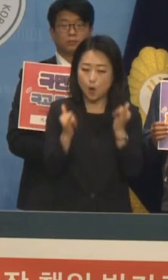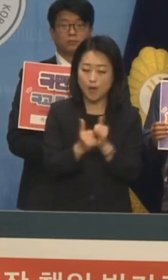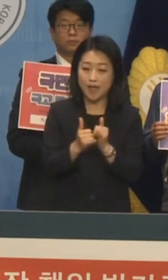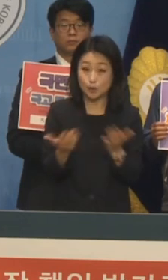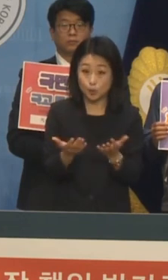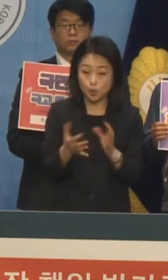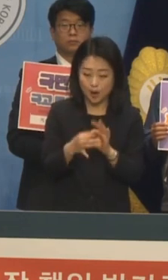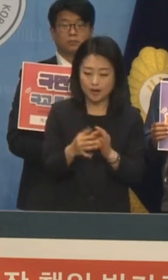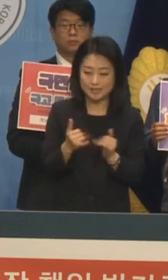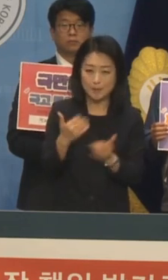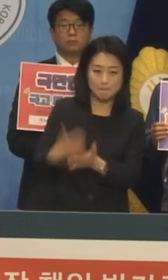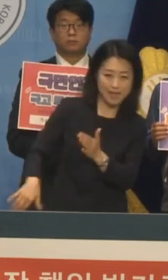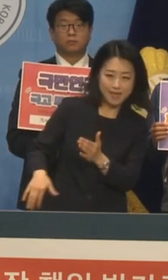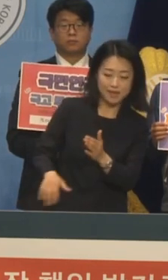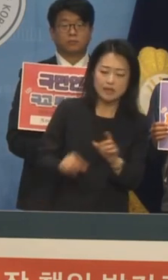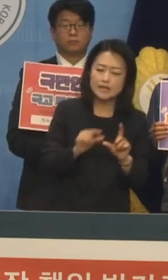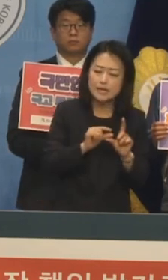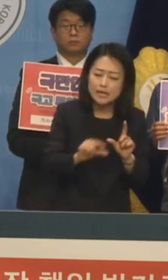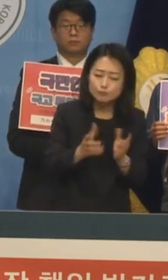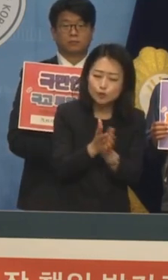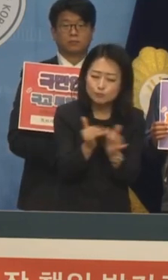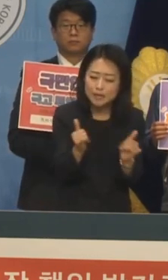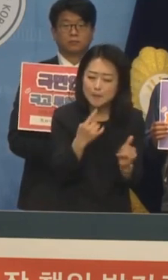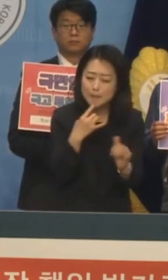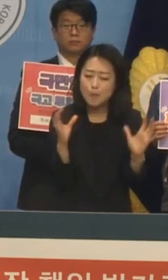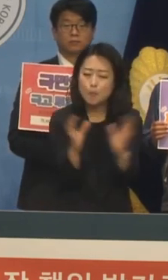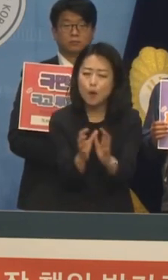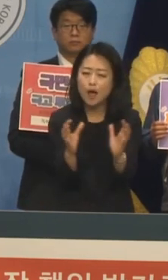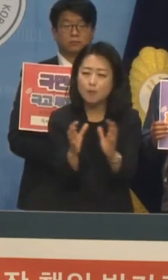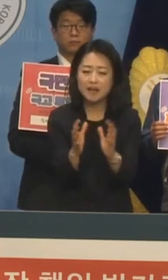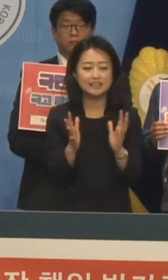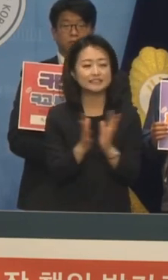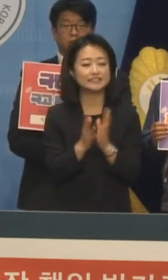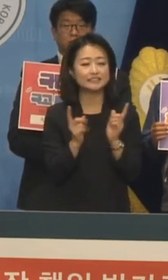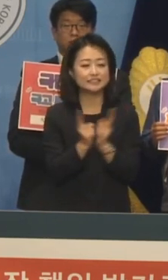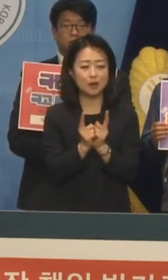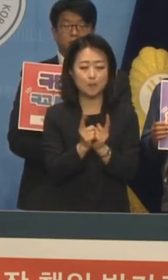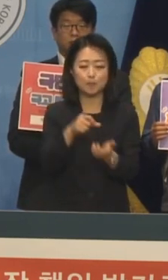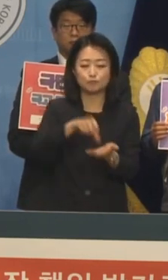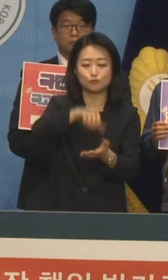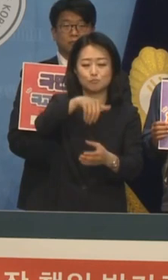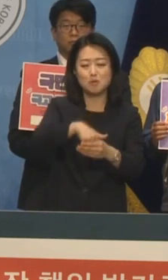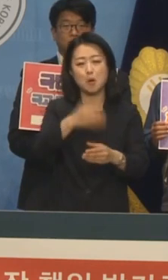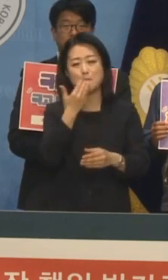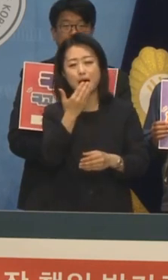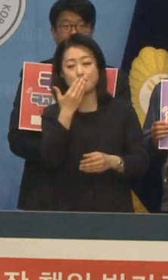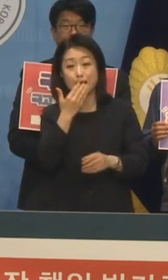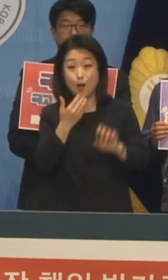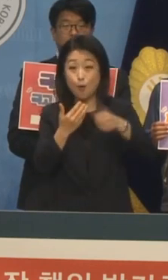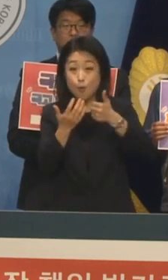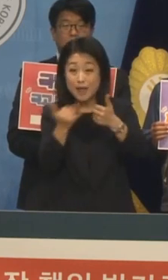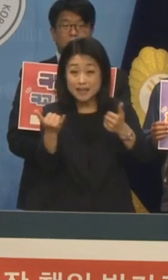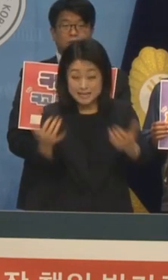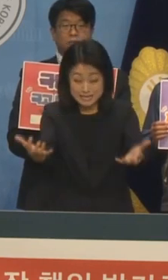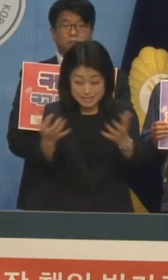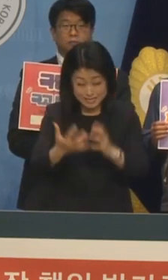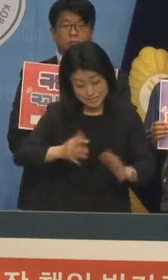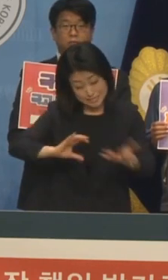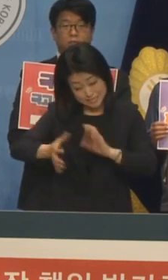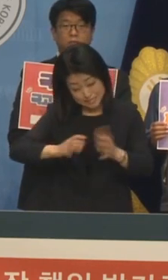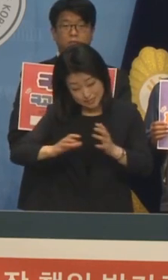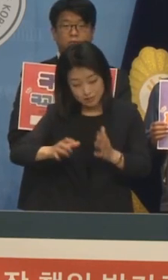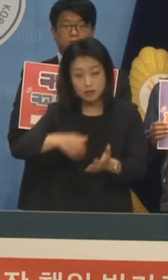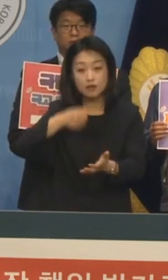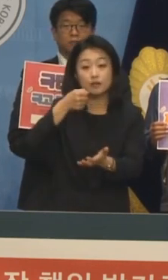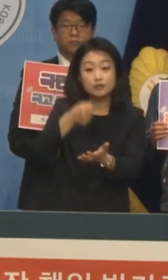일부 전문가들과 함께 진행하면서 직접 민주주의 방식이라면서 500인 공론화위원회를 구성해서 그 수기 결과를